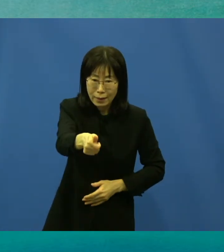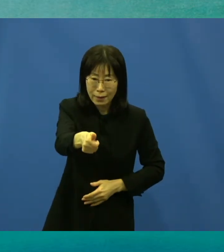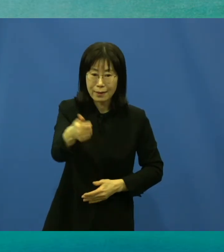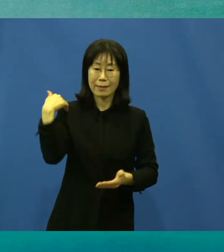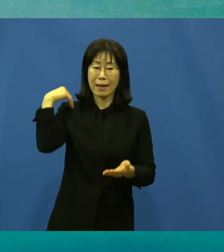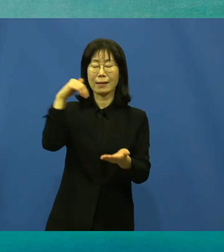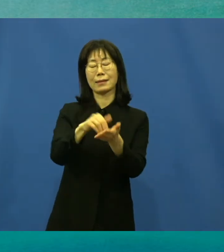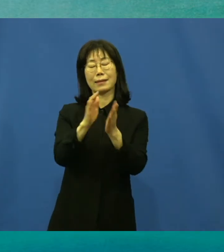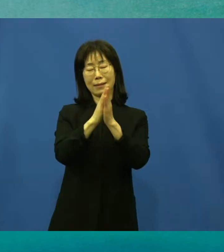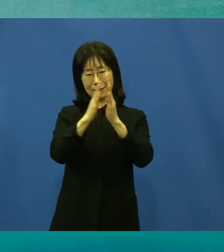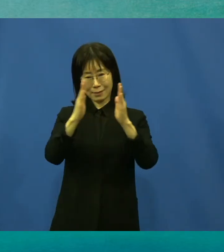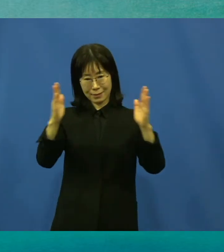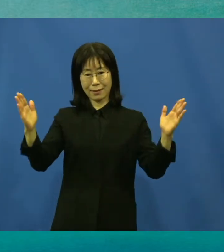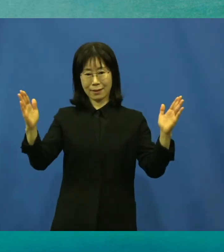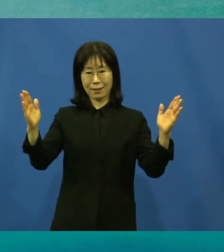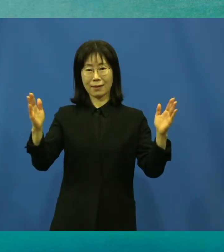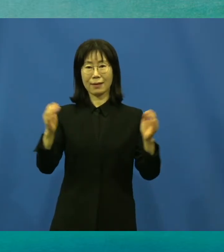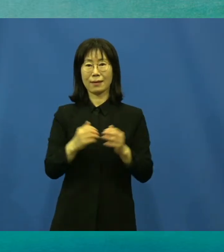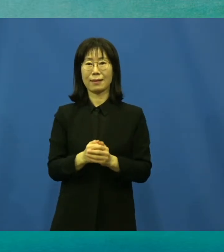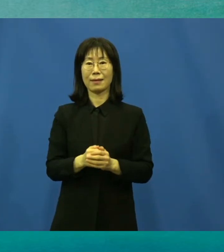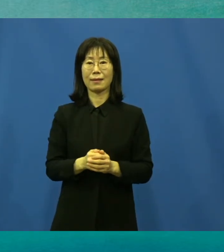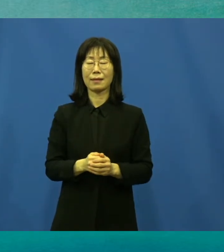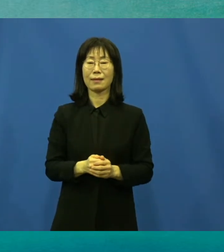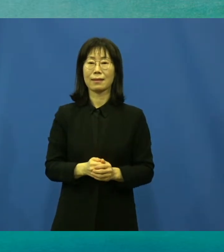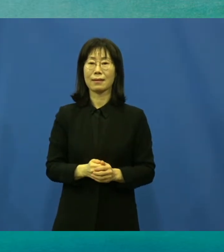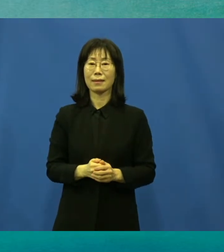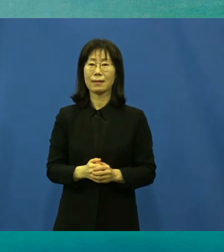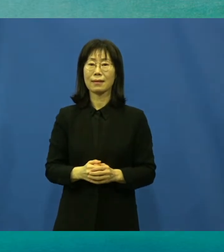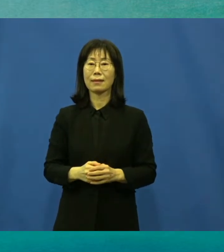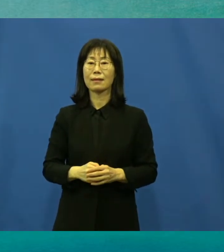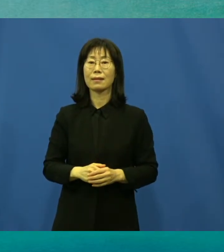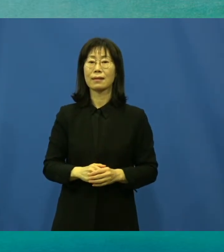살려주신 이유를 이제 알게 되는 거죠.